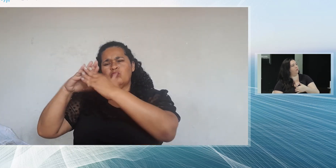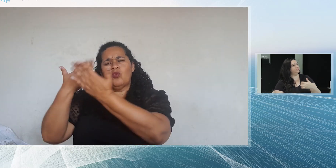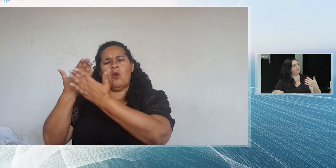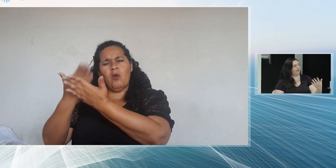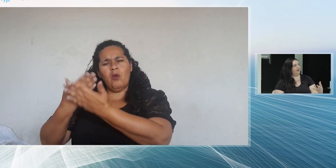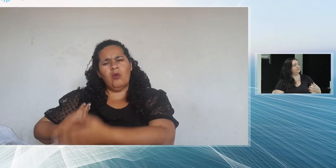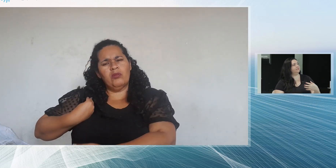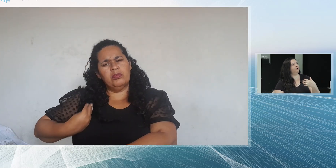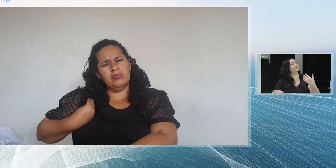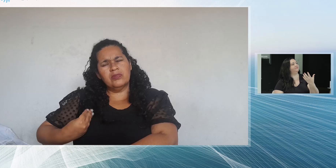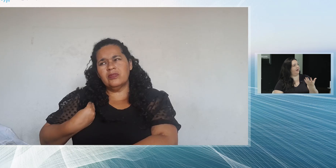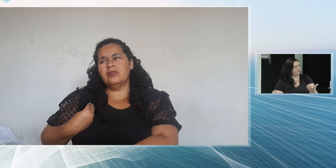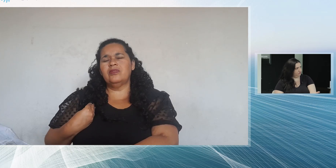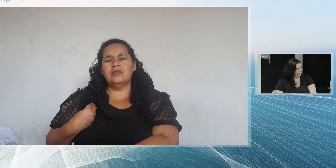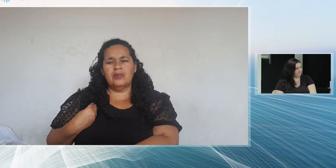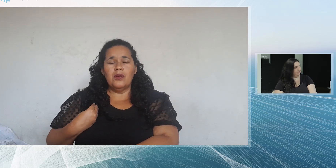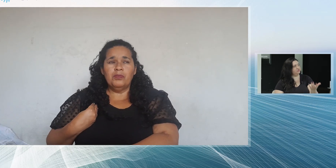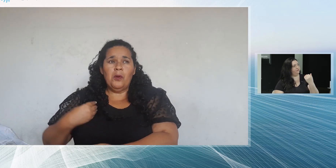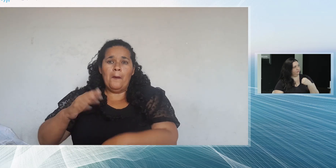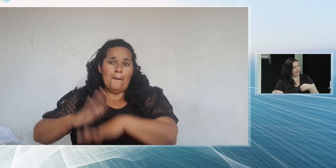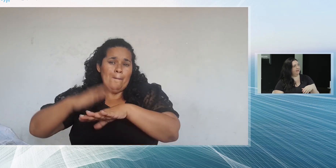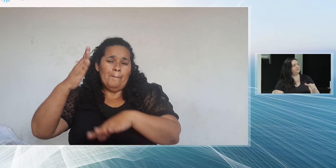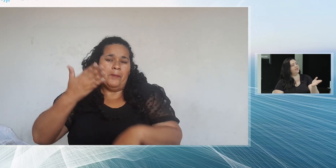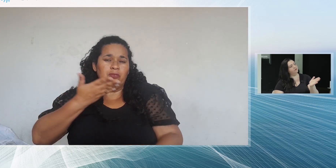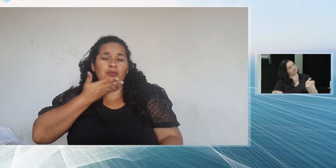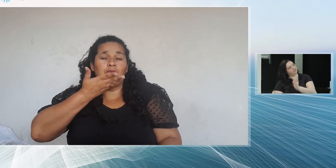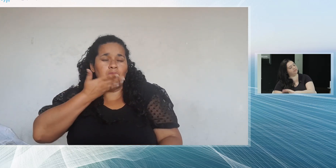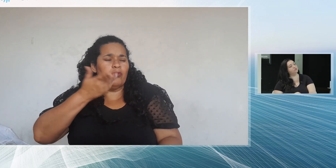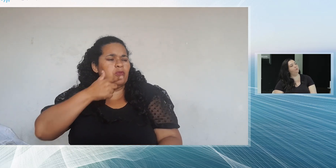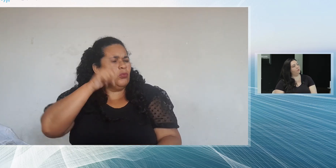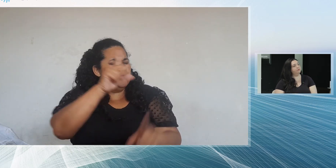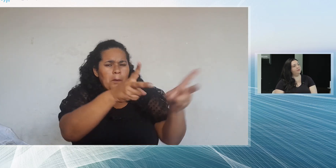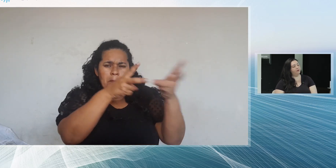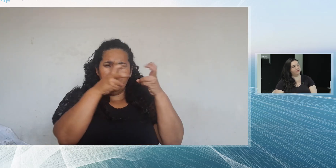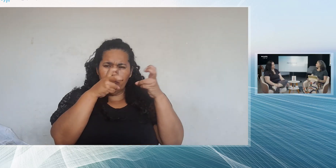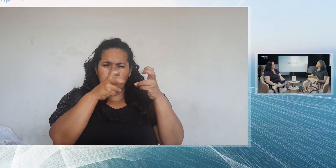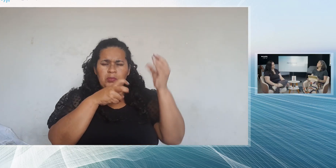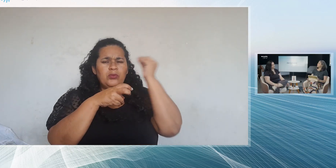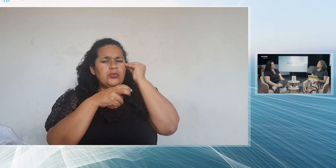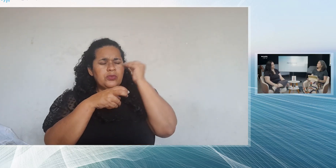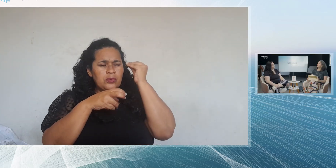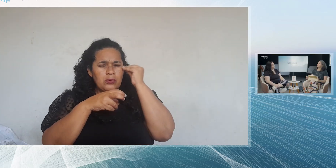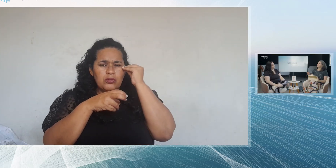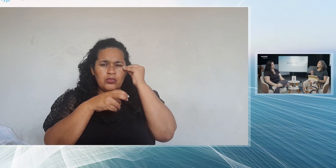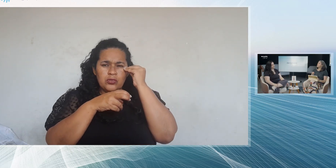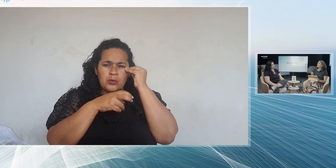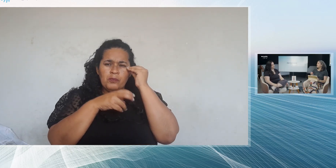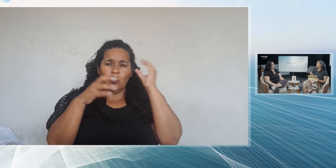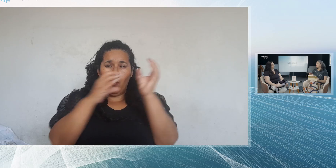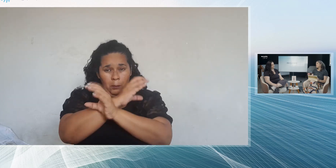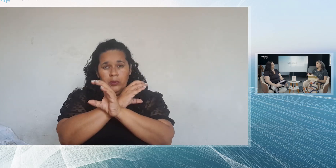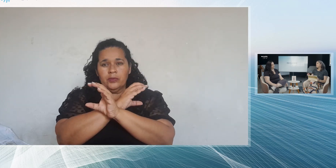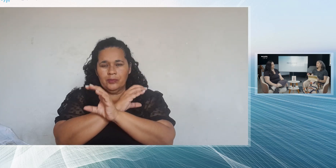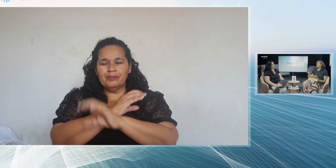por alguns cenários, então é mais fácil a gente perceber as dificuldades e os testes eles contemplam isso. Certo. E